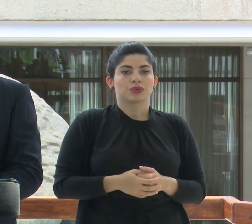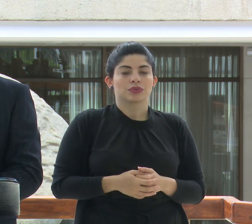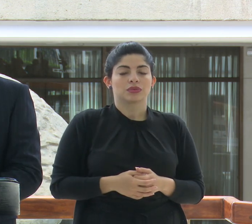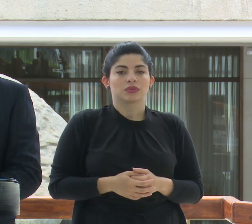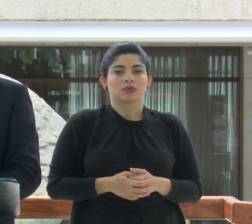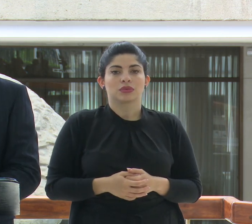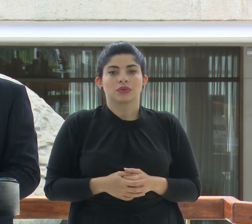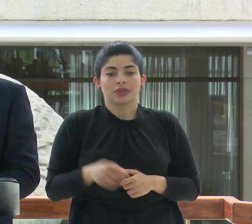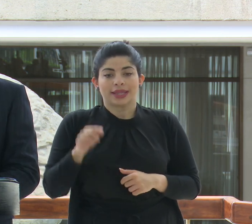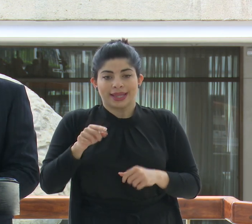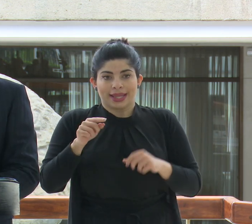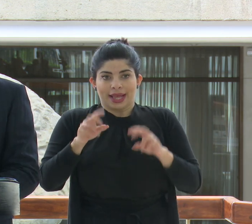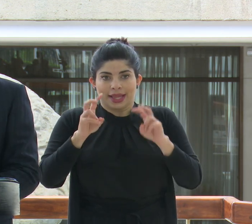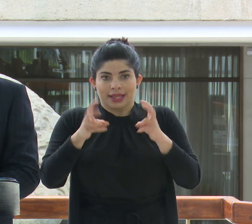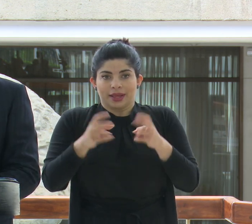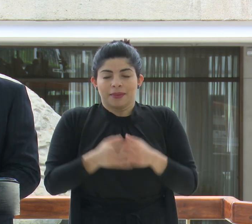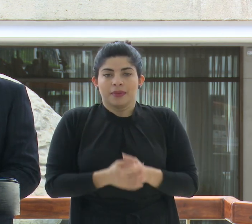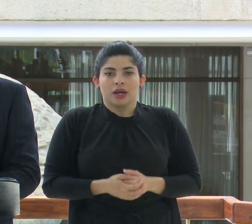del caso,